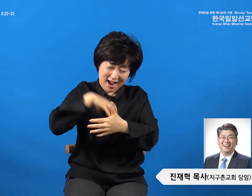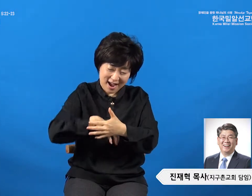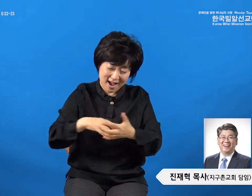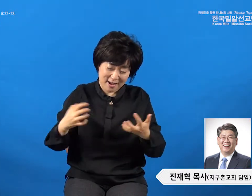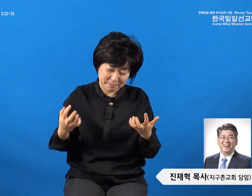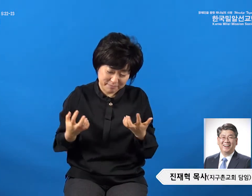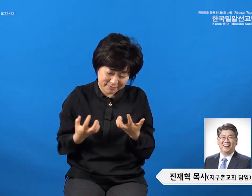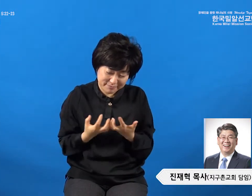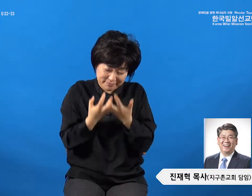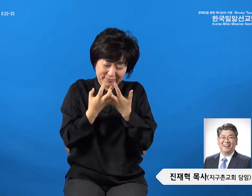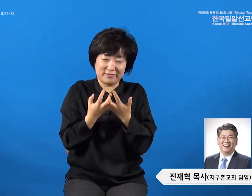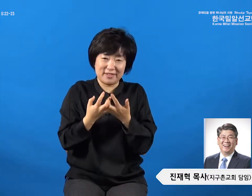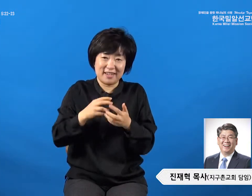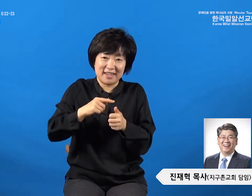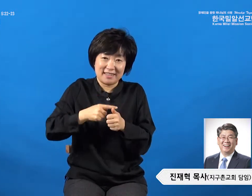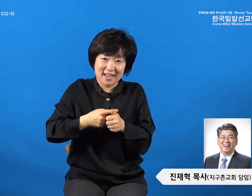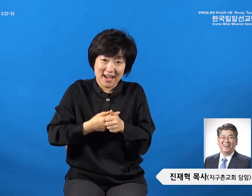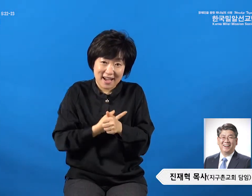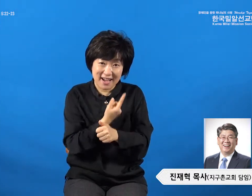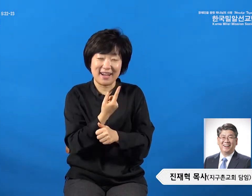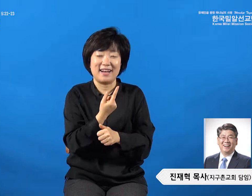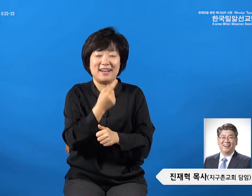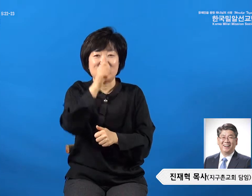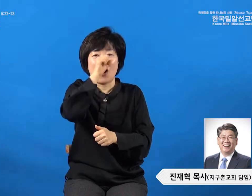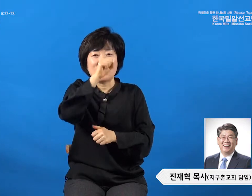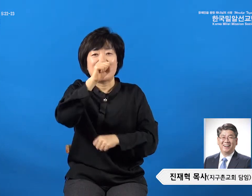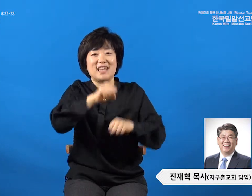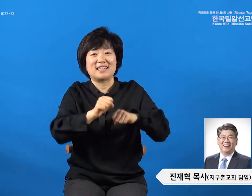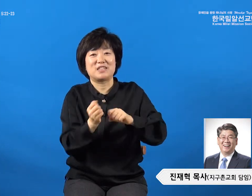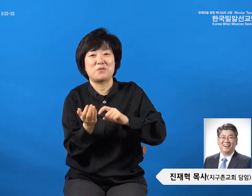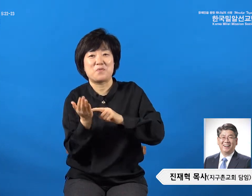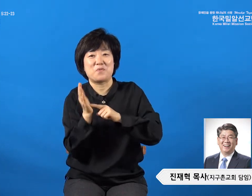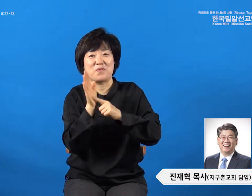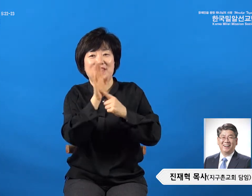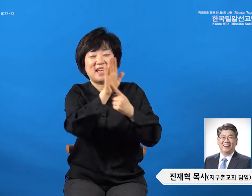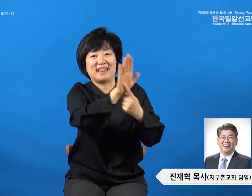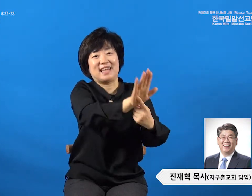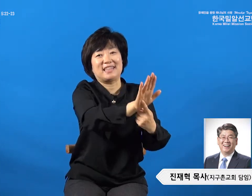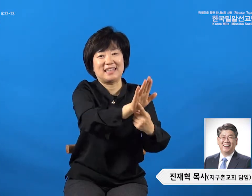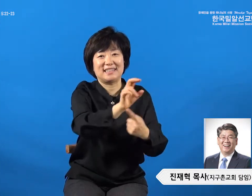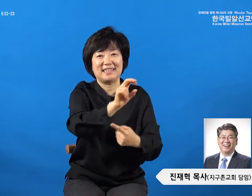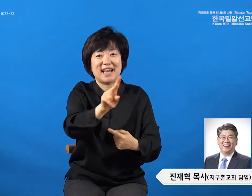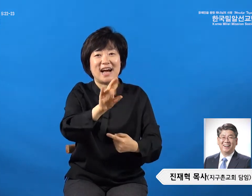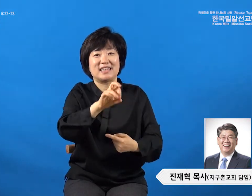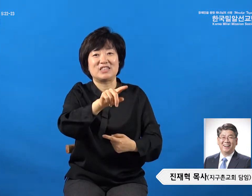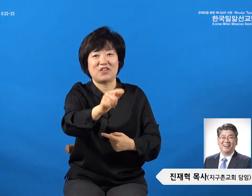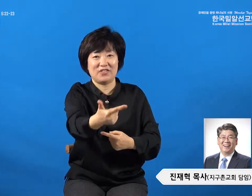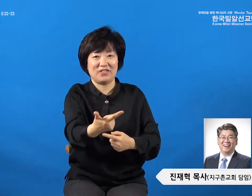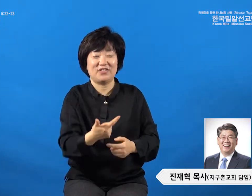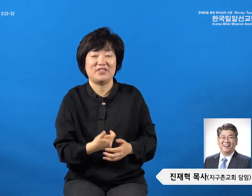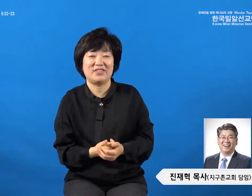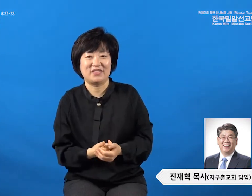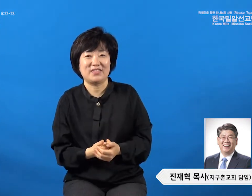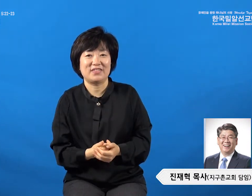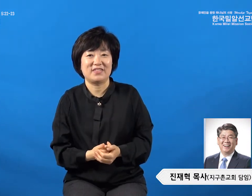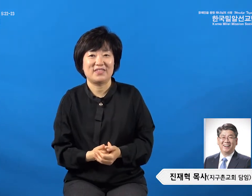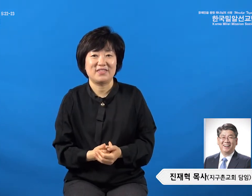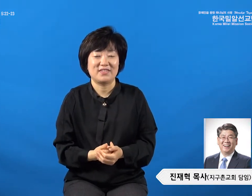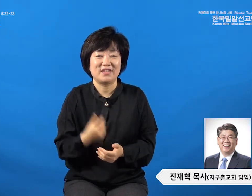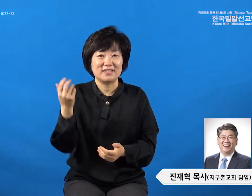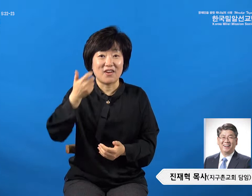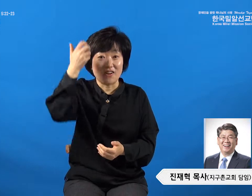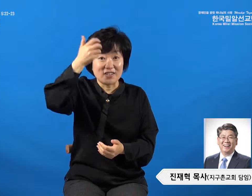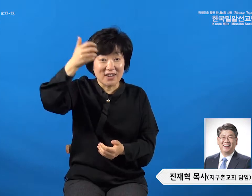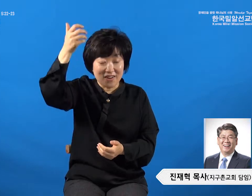성품이 내 삶 가운데 선한 행실로 나타나는 양선. 그래서